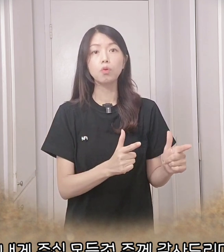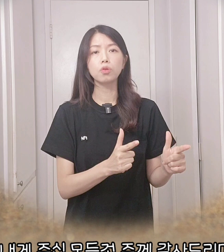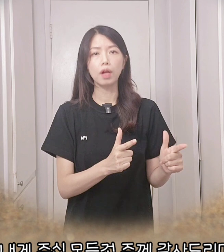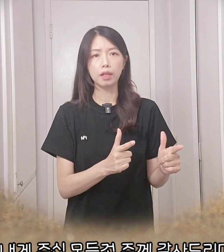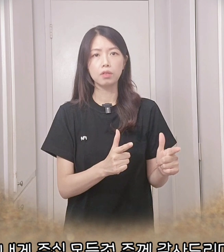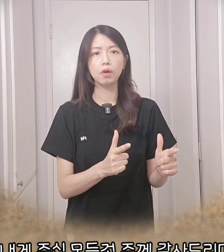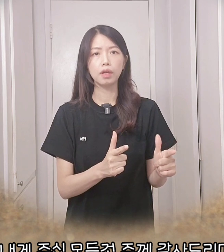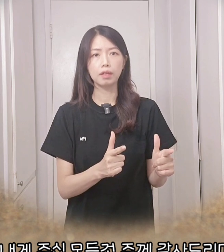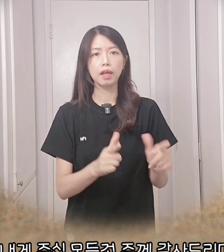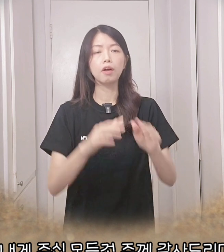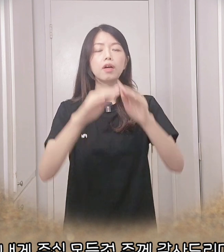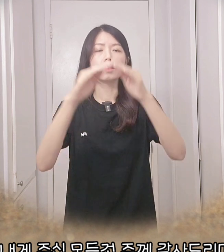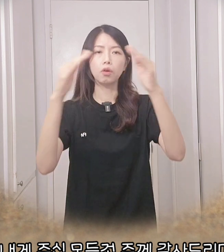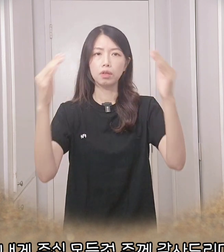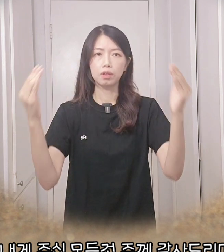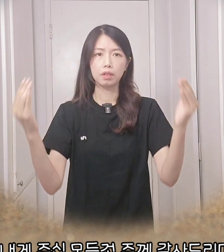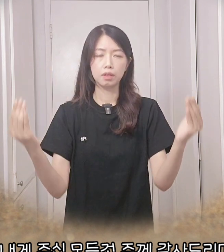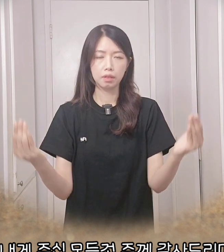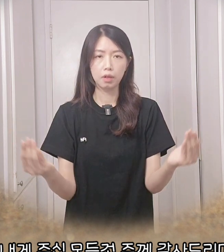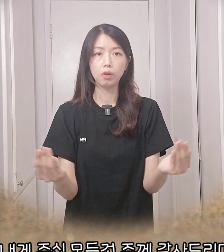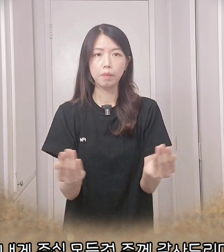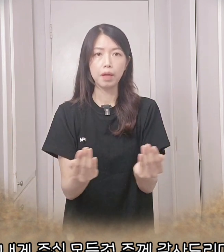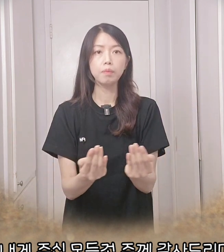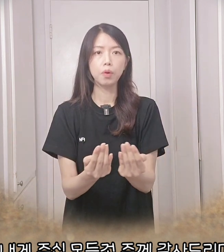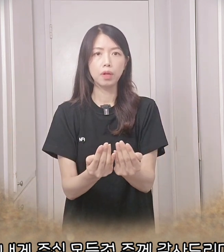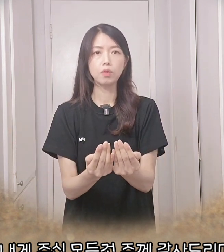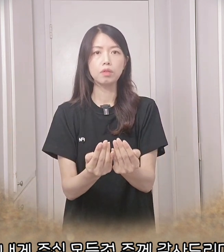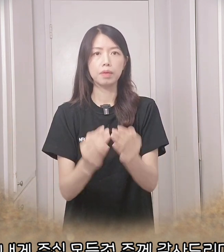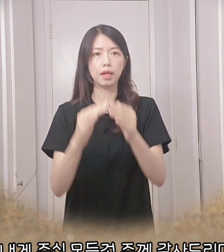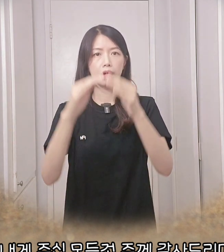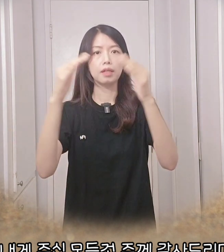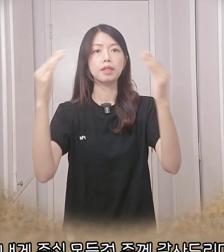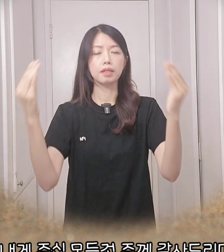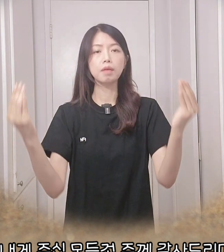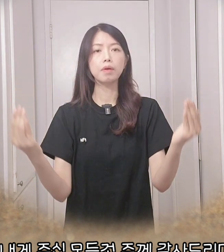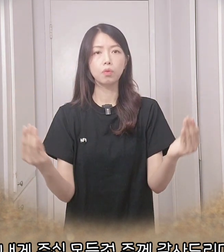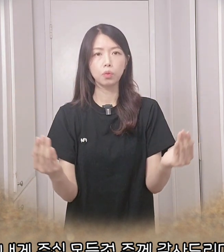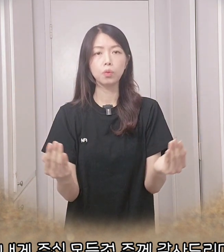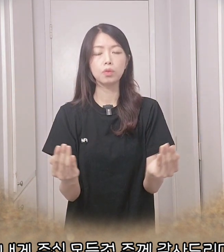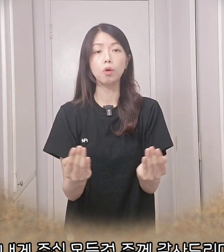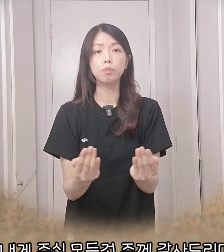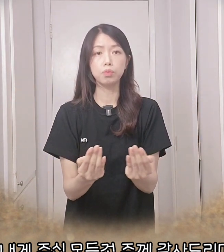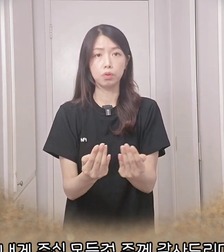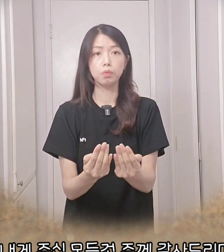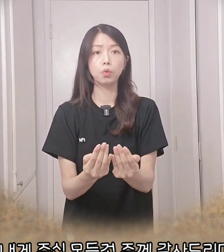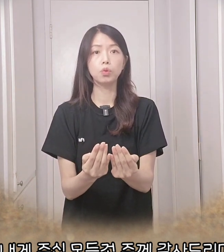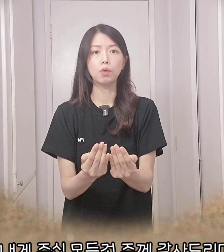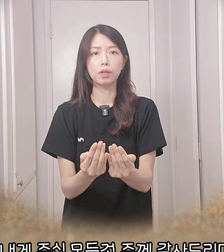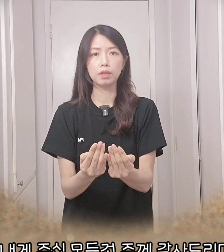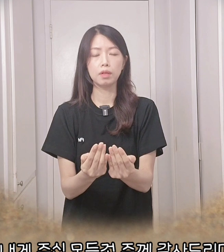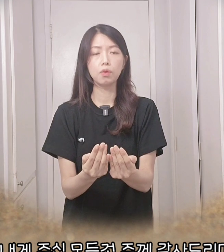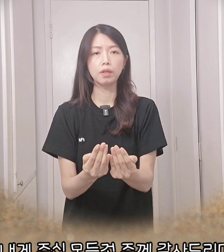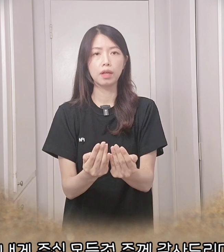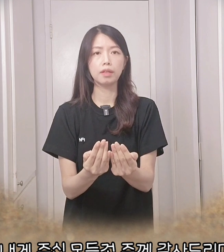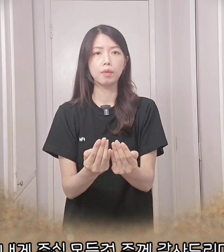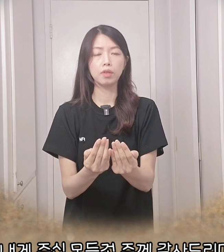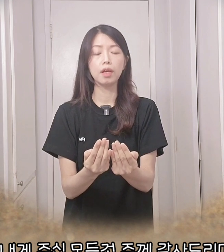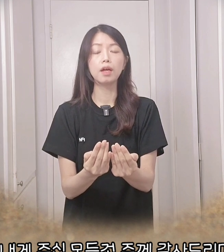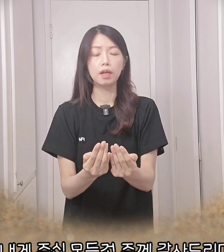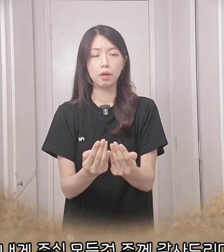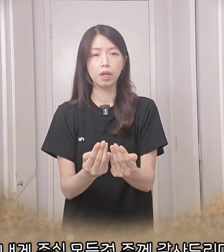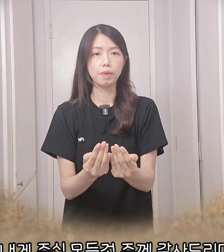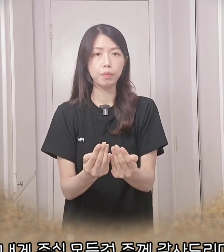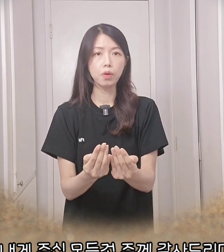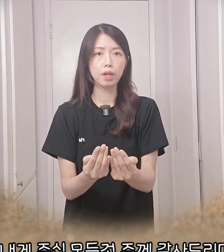것들, 복수를 나타내는 수어가 되는데요. 저는 이렇게만 표현해 줬습니다. 이 자체만으로도 전부, 모두라고 하는 뜻의 수어가 되기